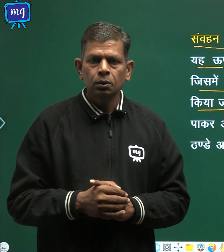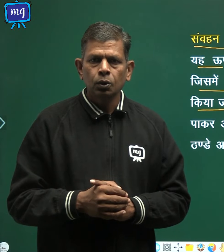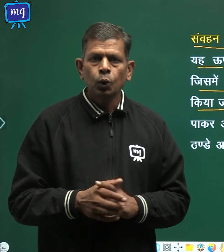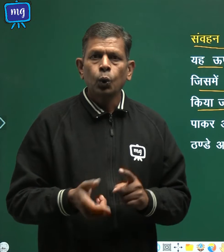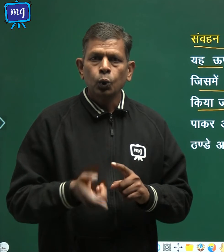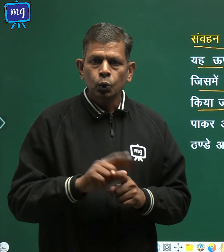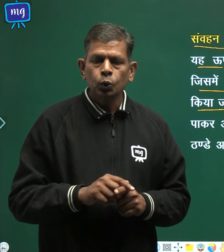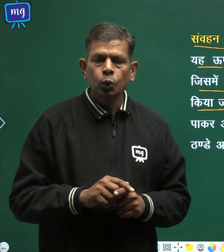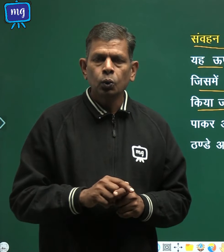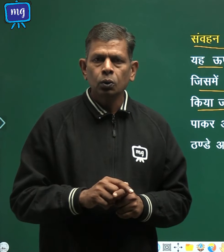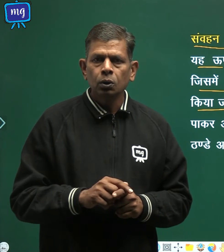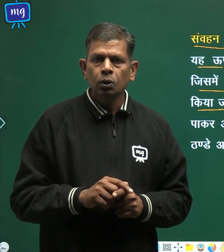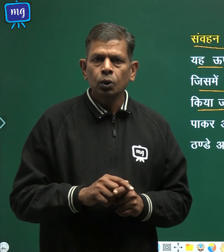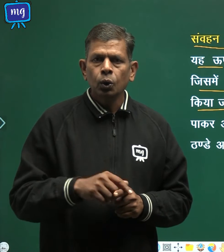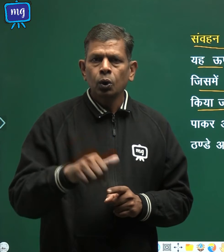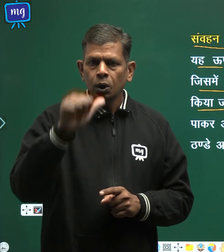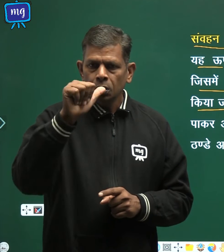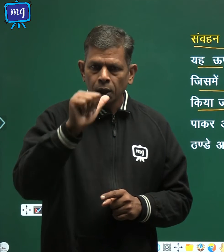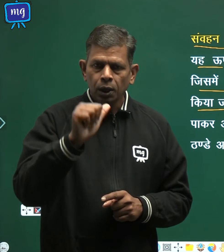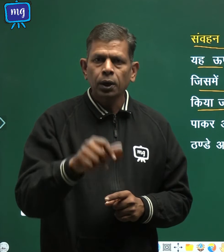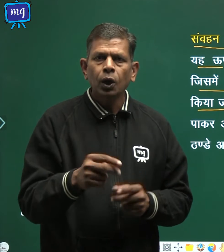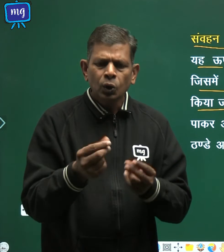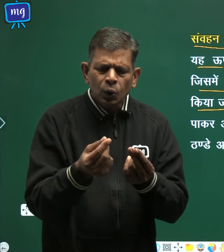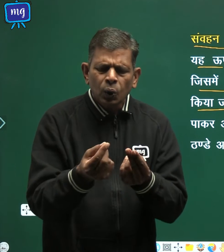तो तरल के अणु